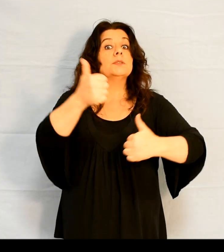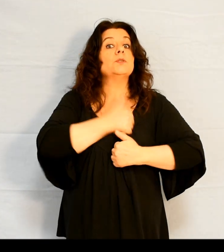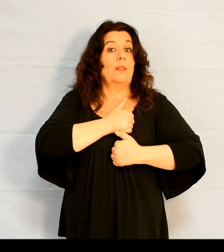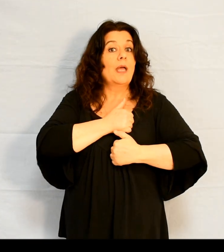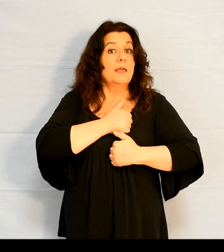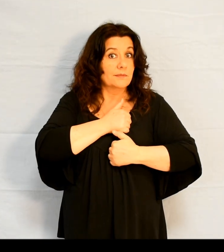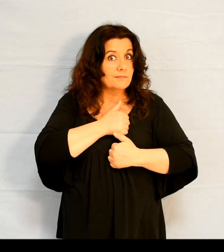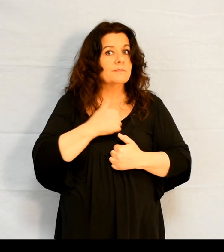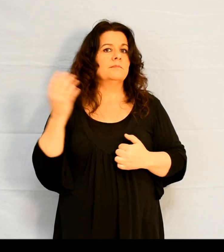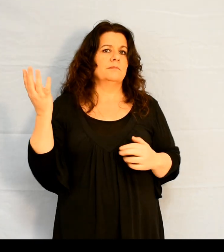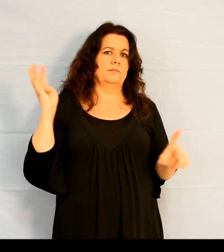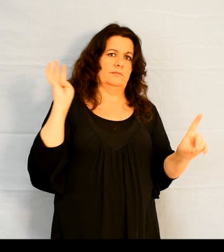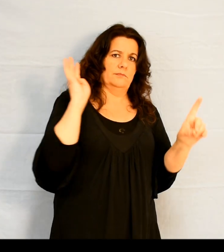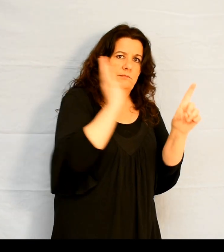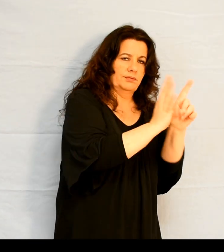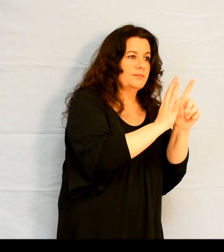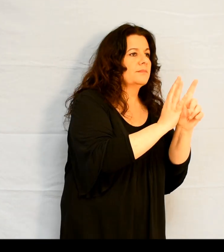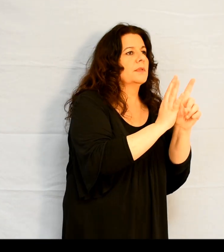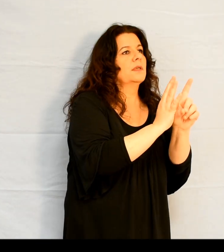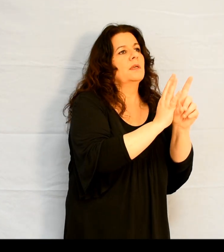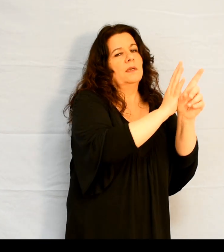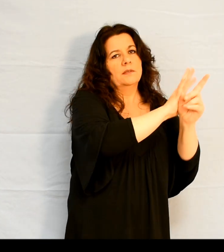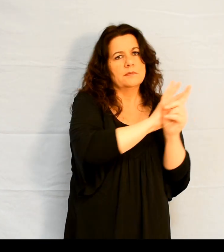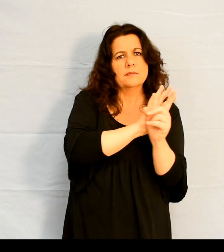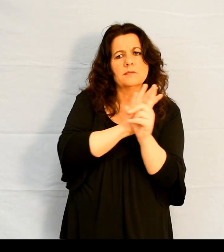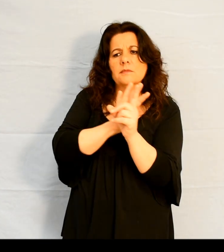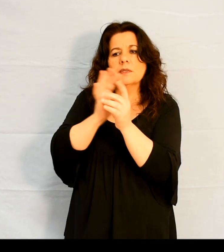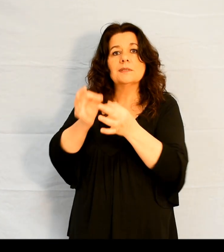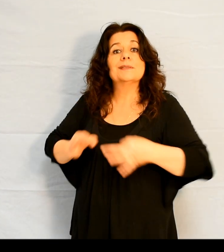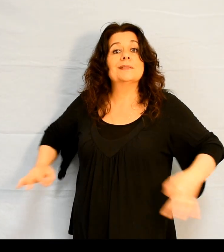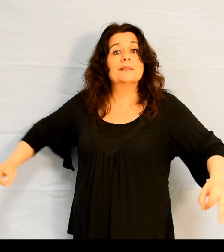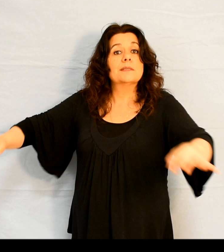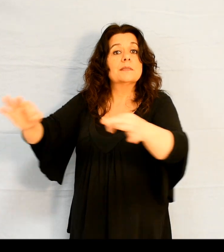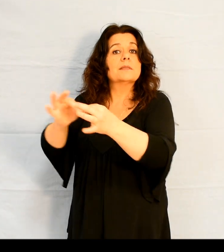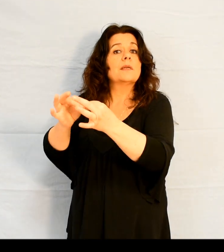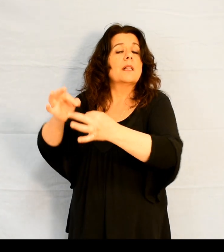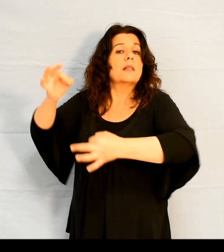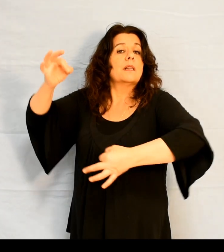prétoire et rassemblèrent autour de lui toute la garde.